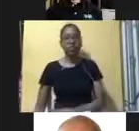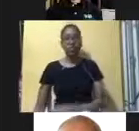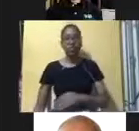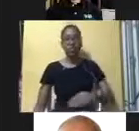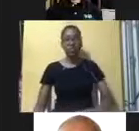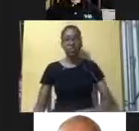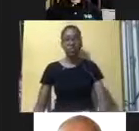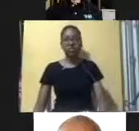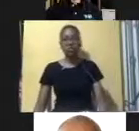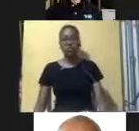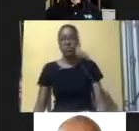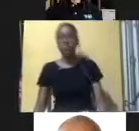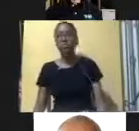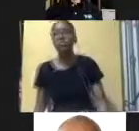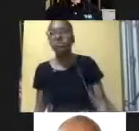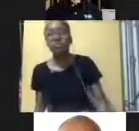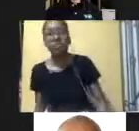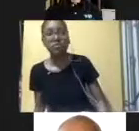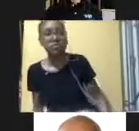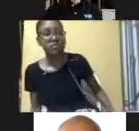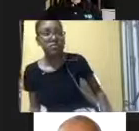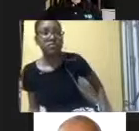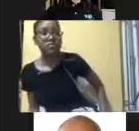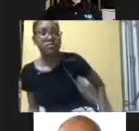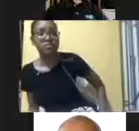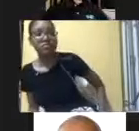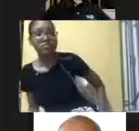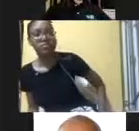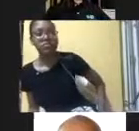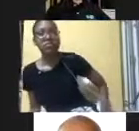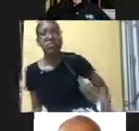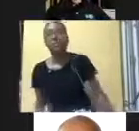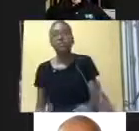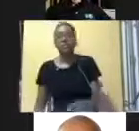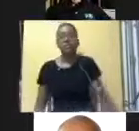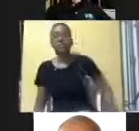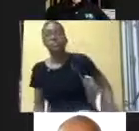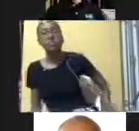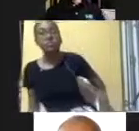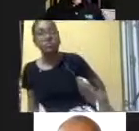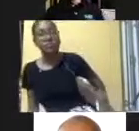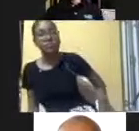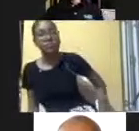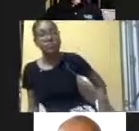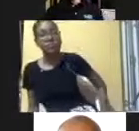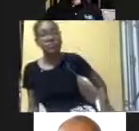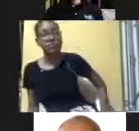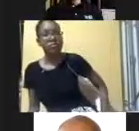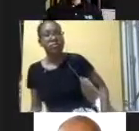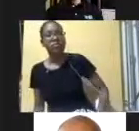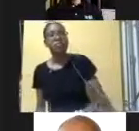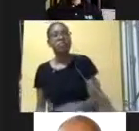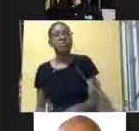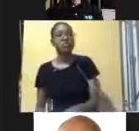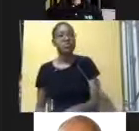usan muchas palabras muy técnicas que las personas sordas no conozcan. También los psicólogos no saben cómo es nuestra